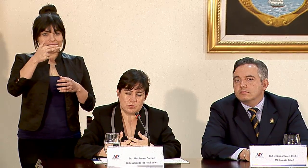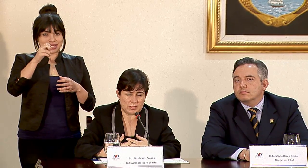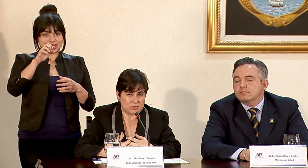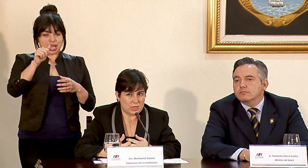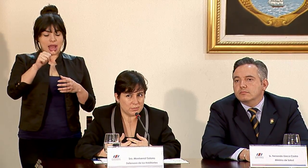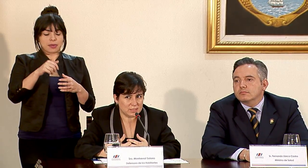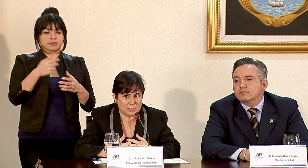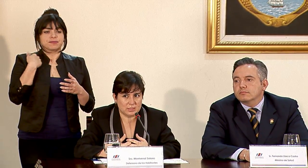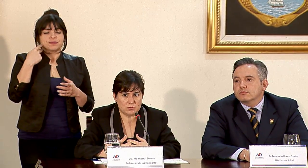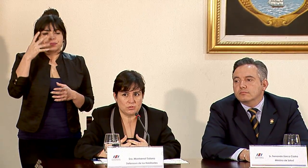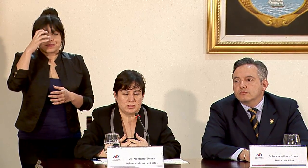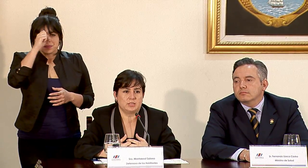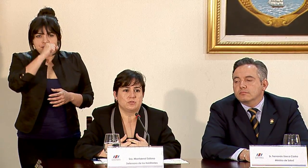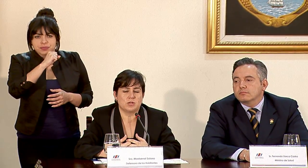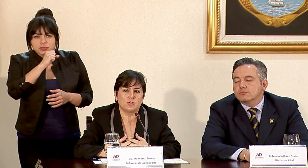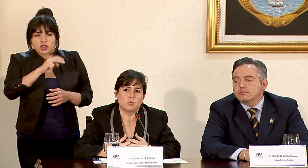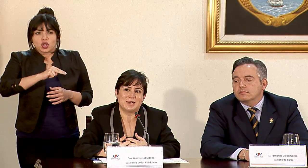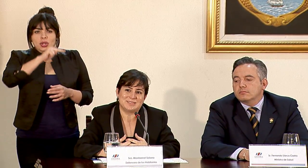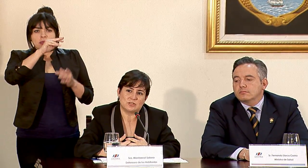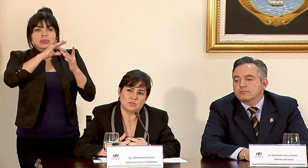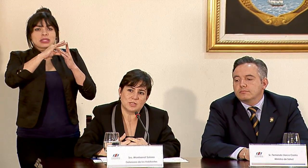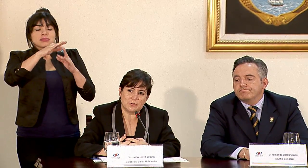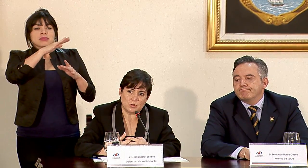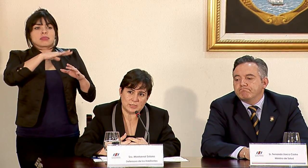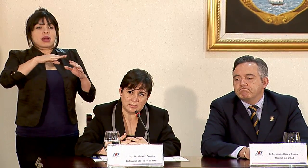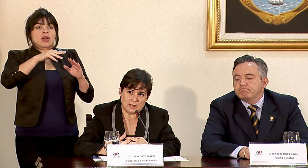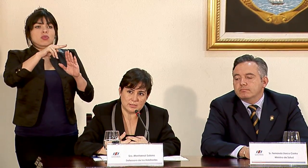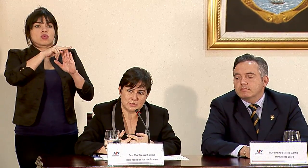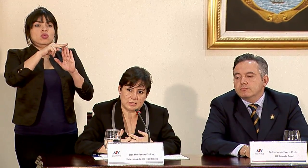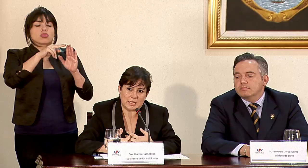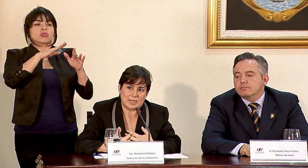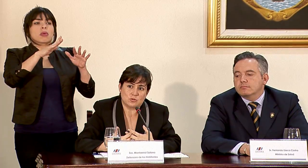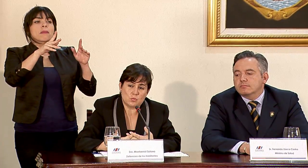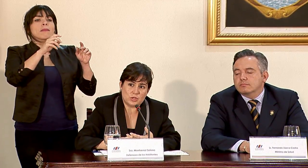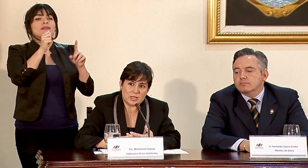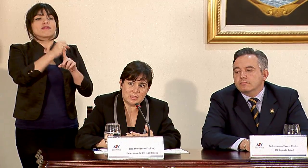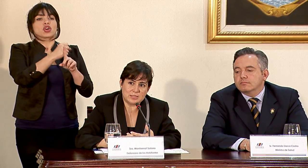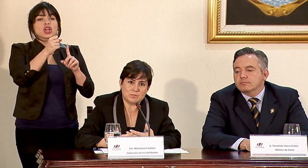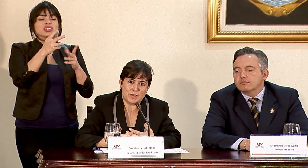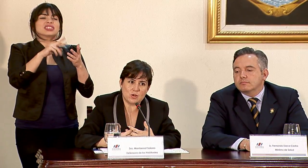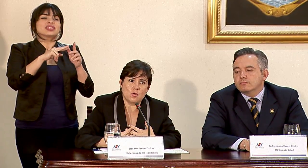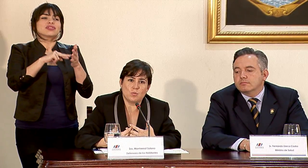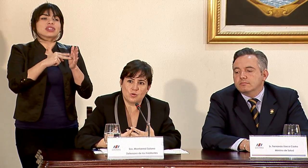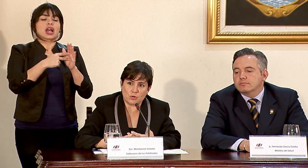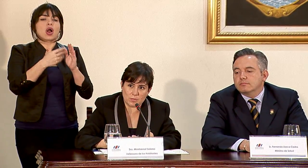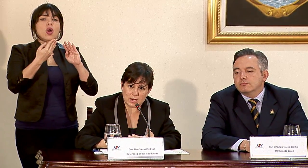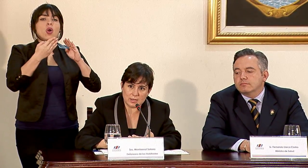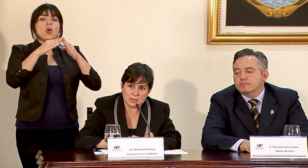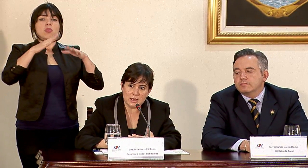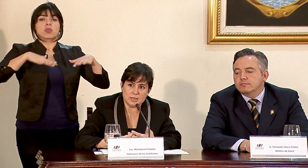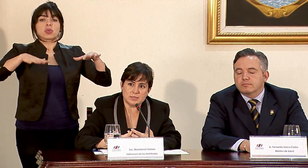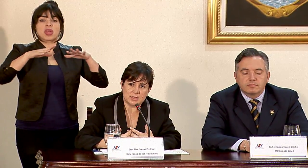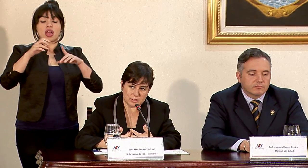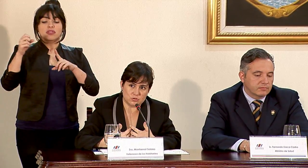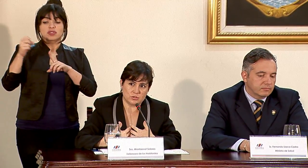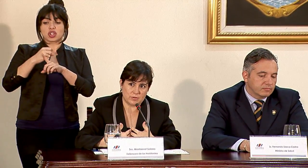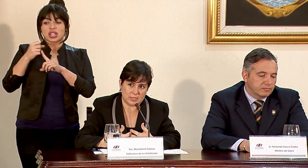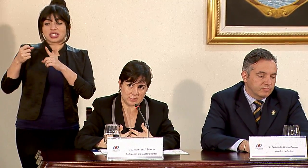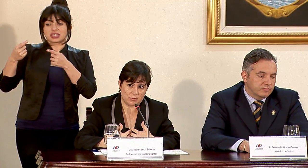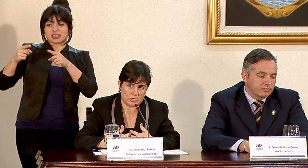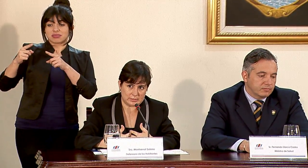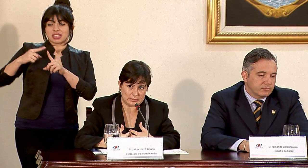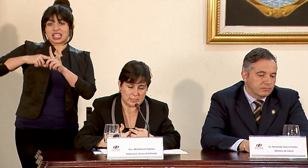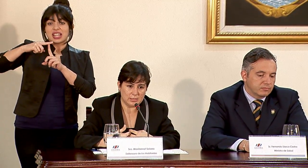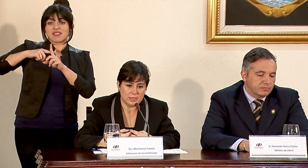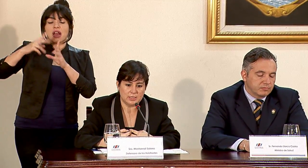hemos visto, particularmente en el norte, es una normalización de la violencia, es decir, que las comunidades ven como normal ciertos